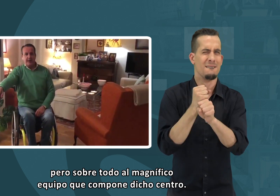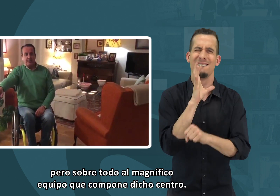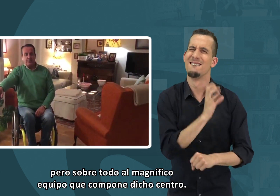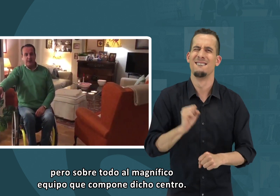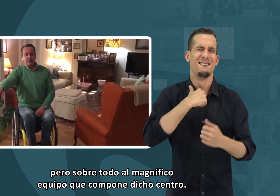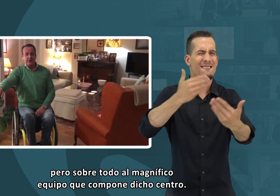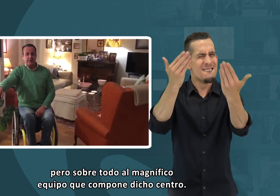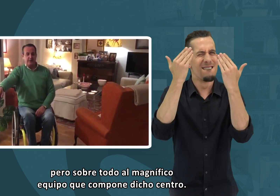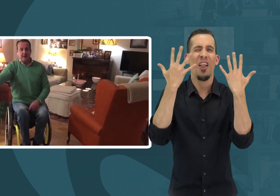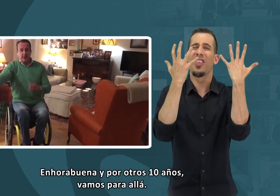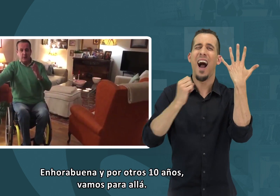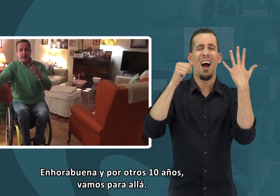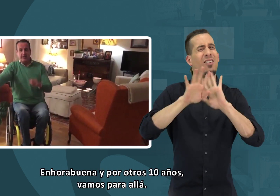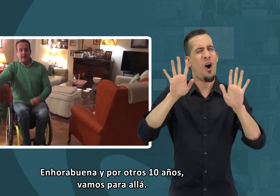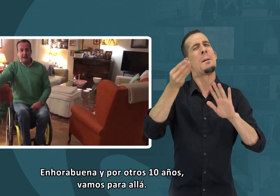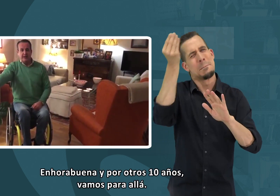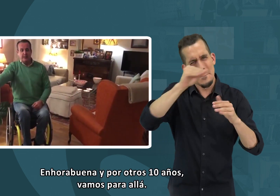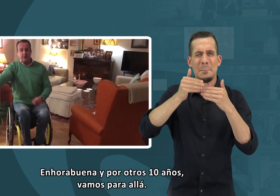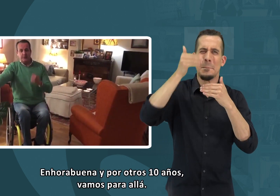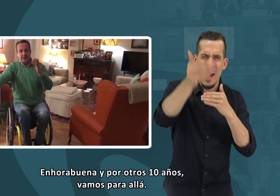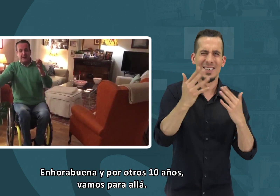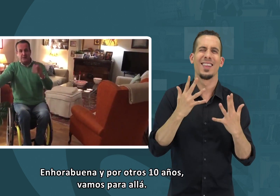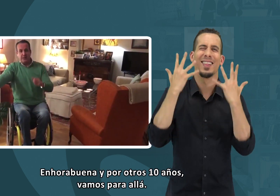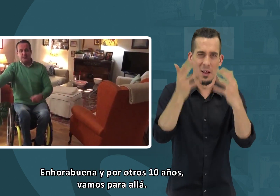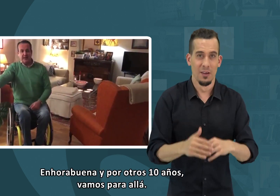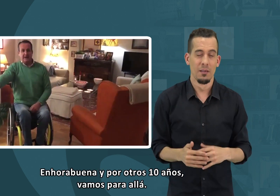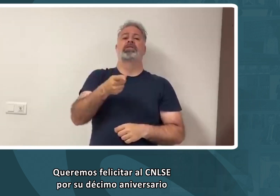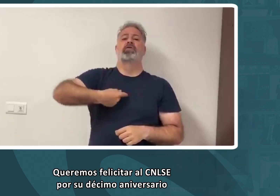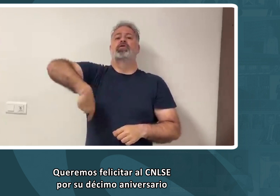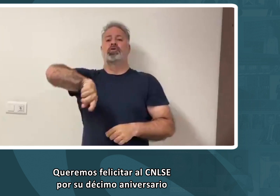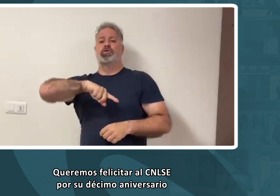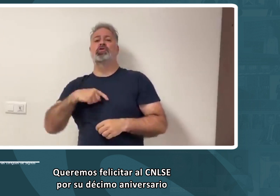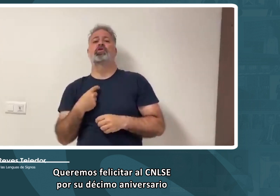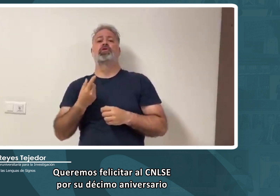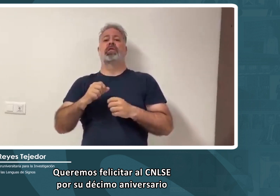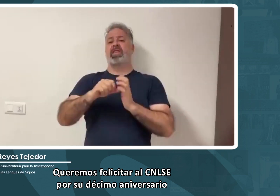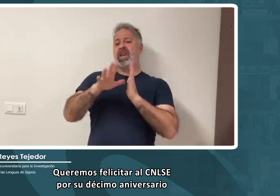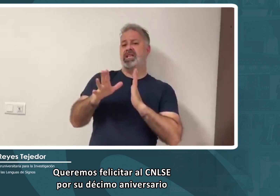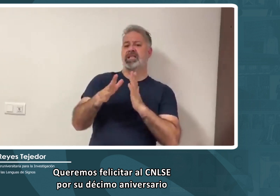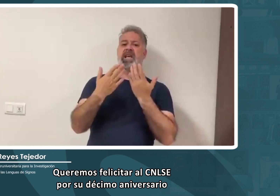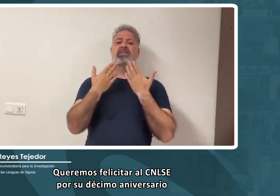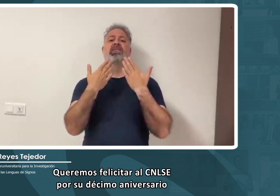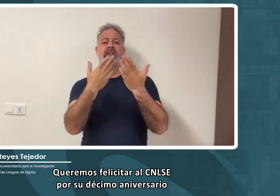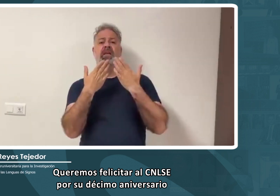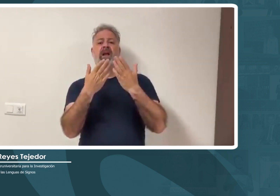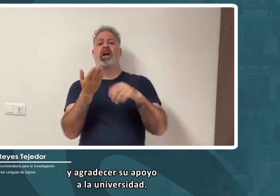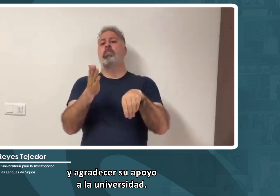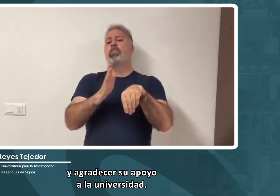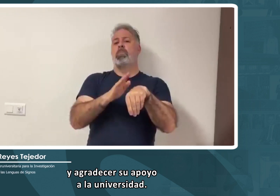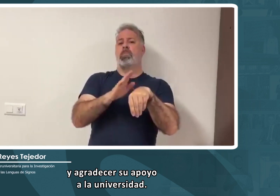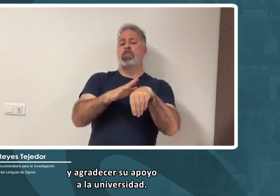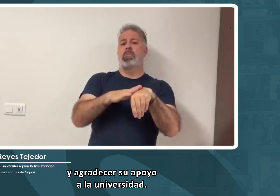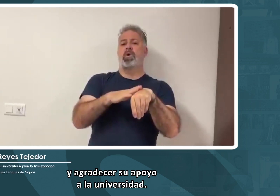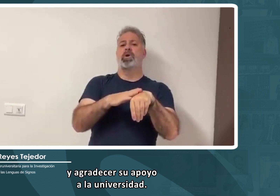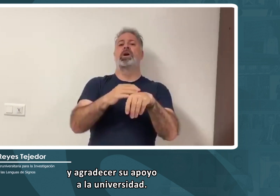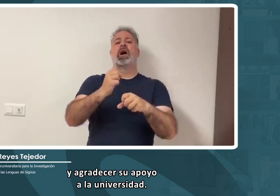equipo que compone dicho centro. Enhorabuena y por otros 10 años vamos para allá. Queremos felicitar al CNELSE por